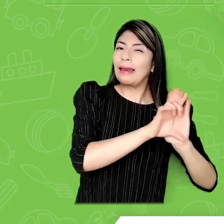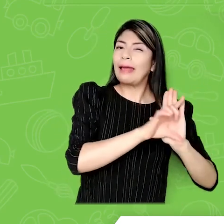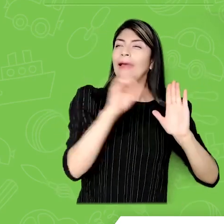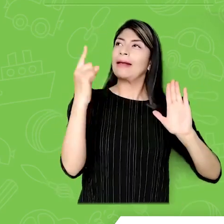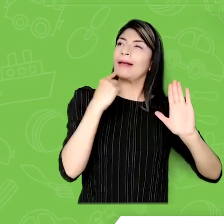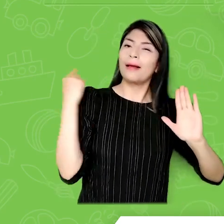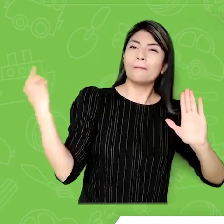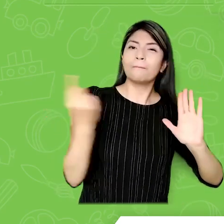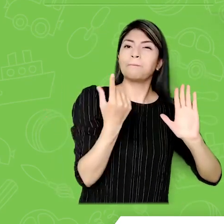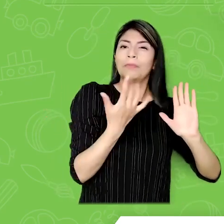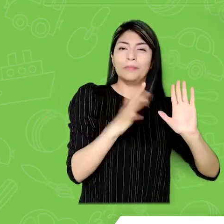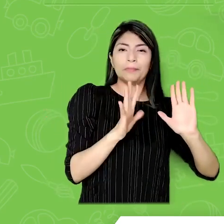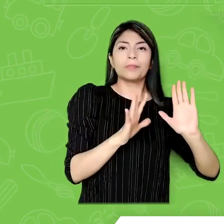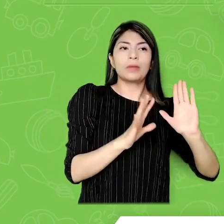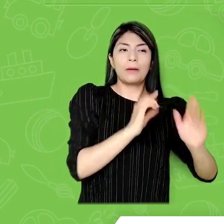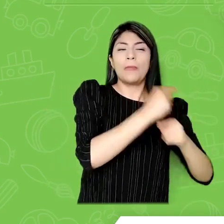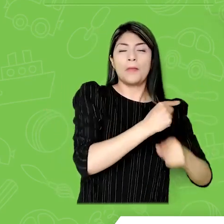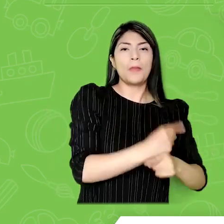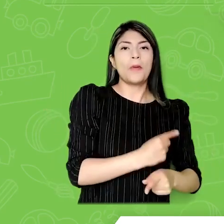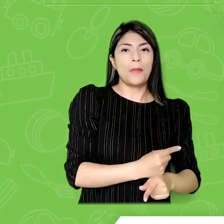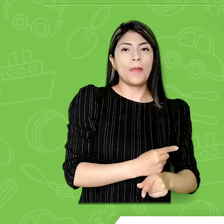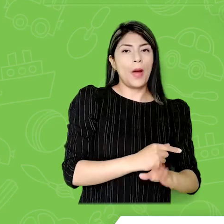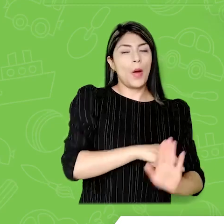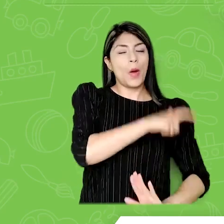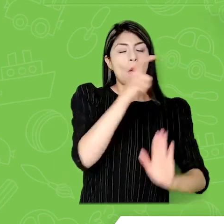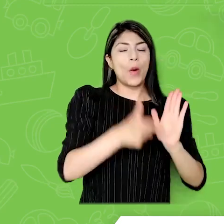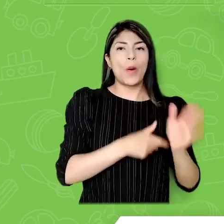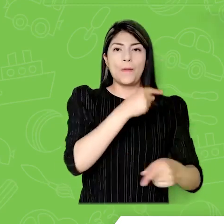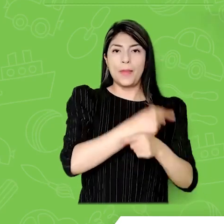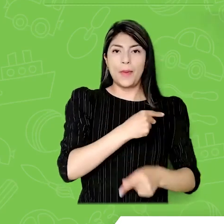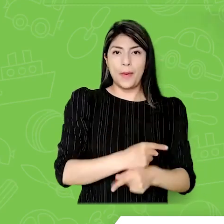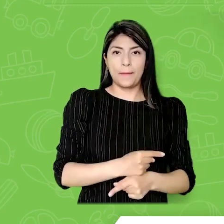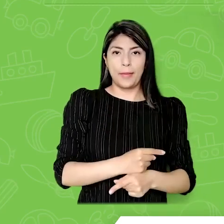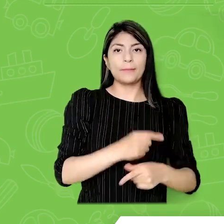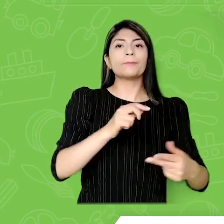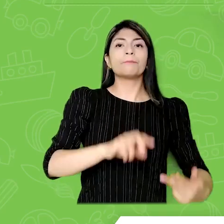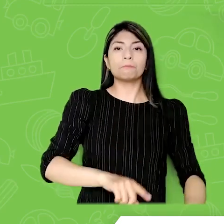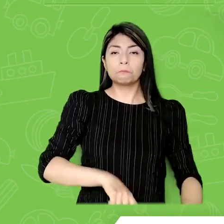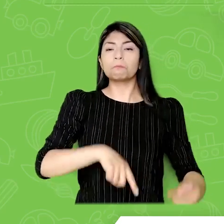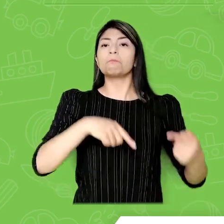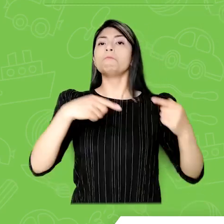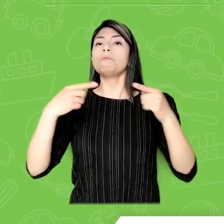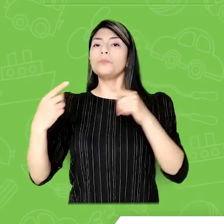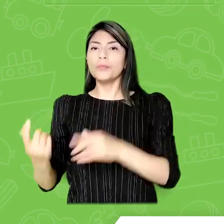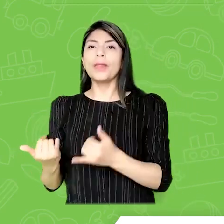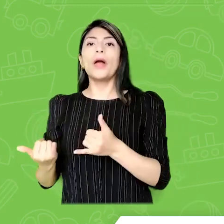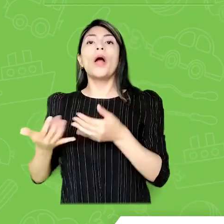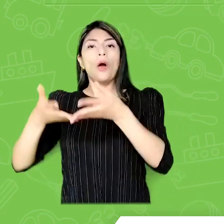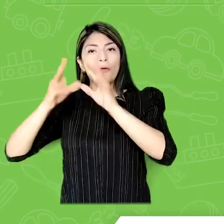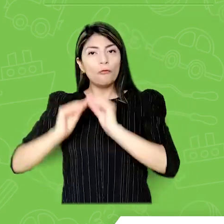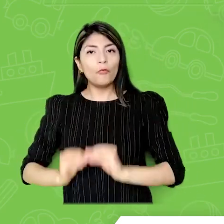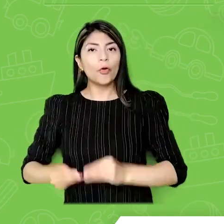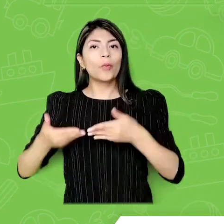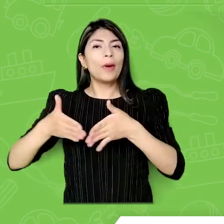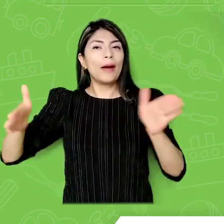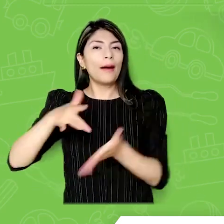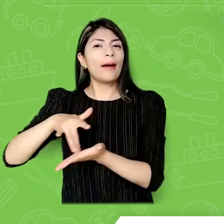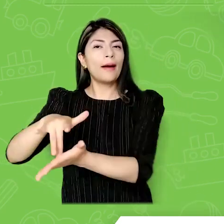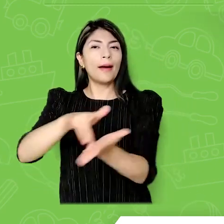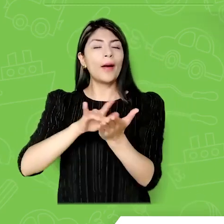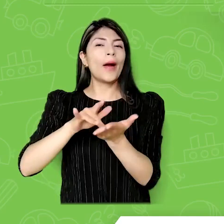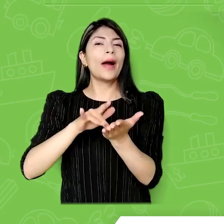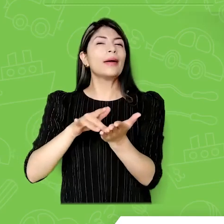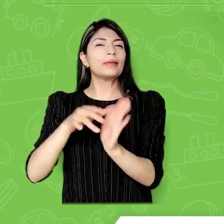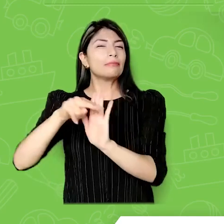generales para participar en el proceso de selección en la modalidad abierto. 1. Ser ciudadano colombiano mayor de